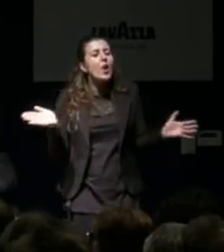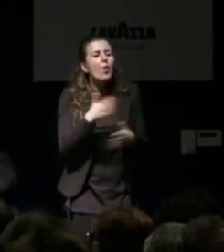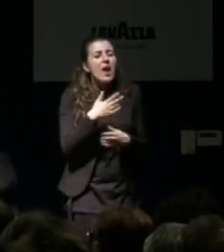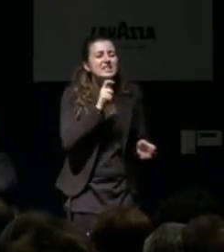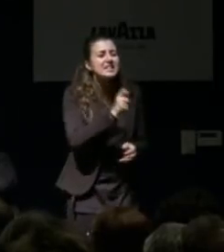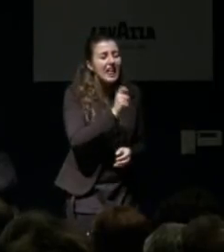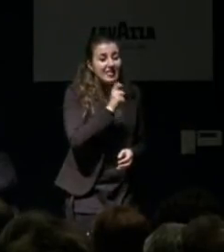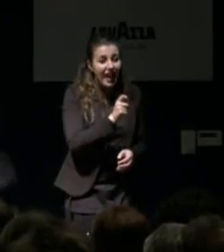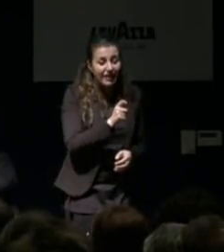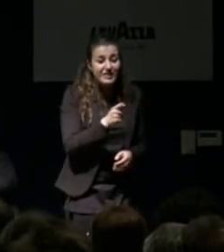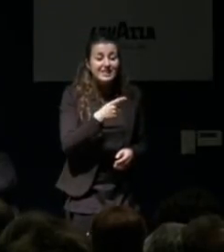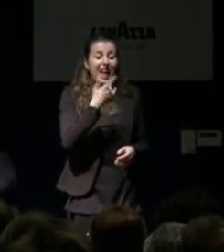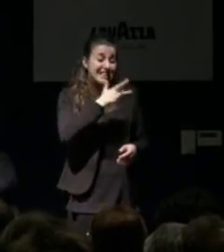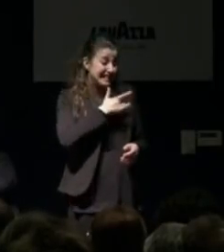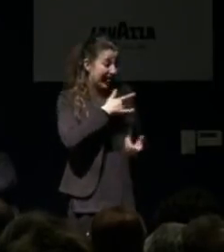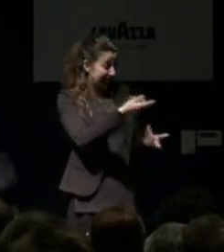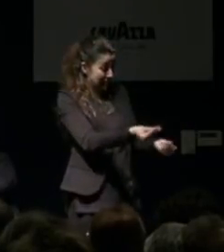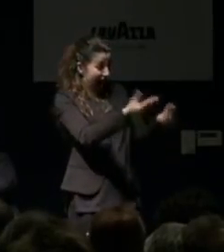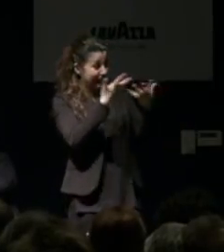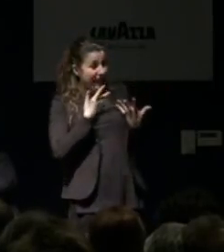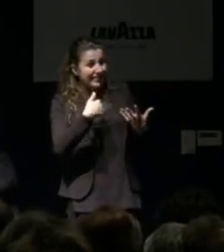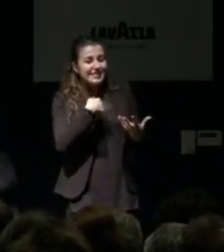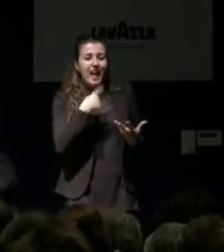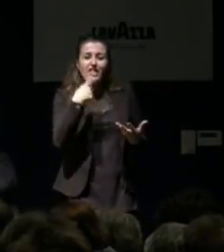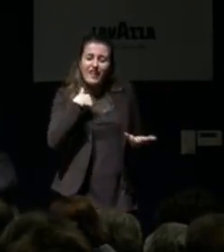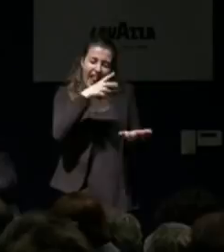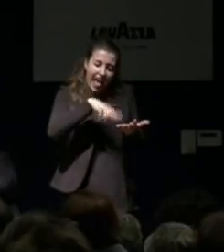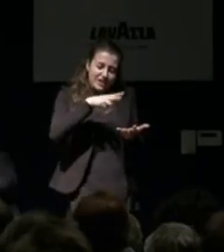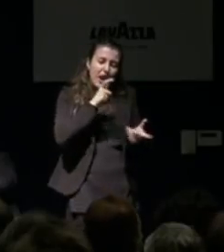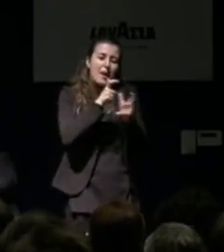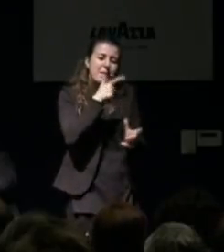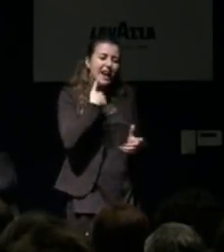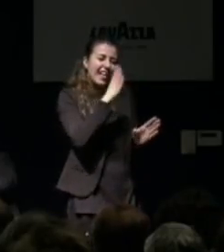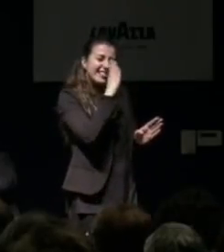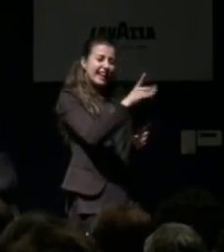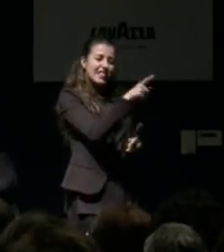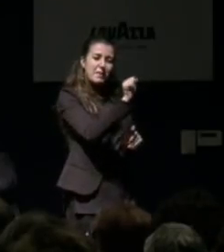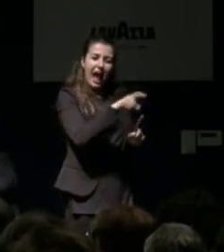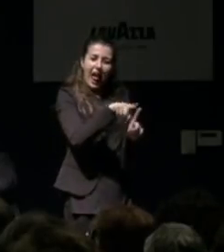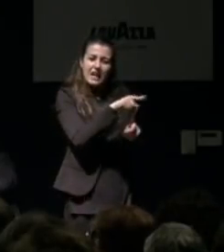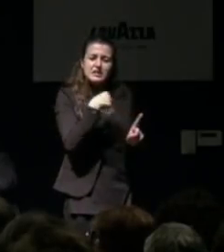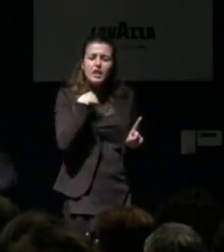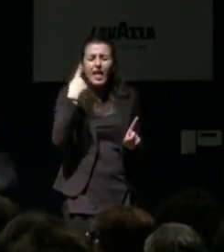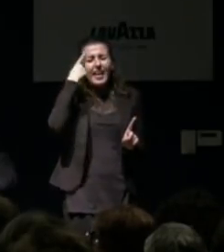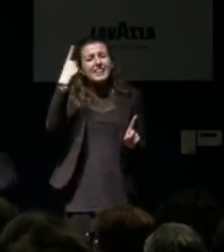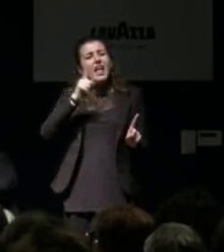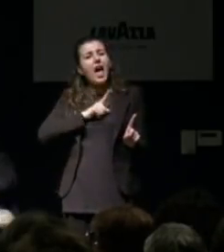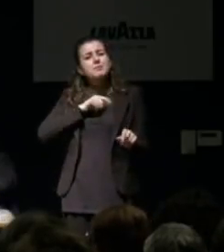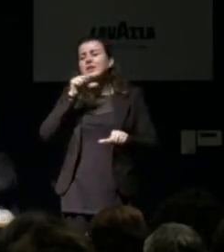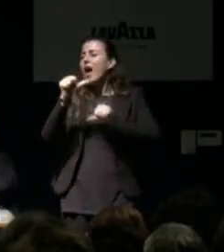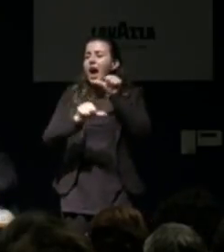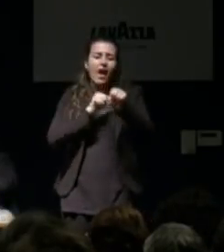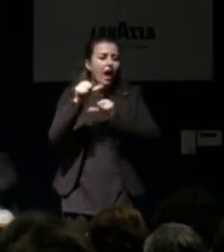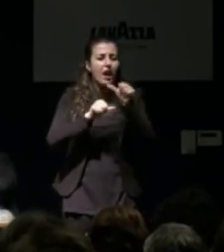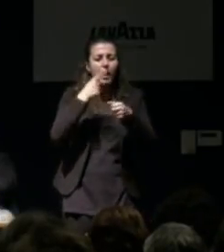i sentimenti che mi hai trasmesso sia leggendoti che parlando con te mi hanno fatto cambiare le idee che avevo aprendomi